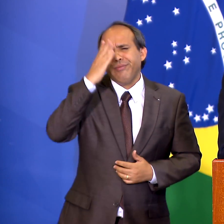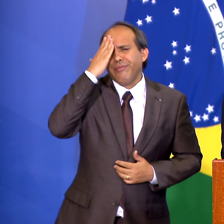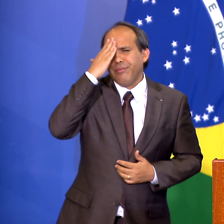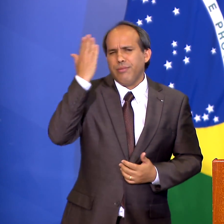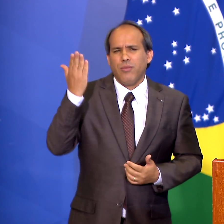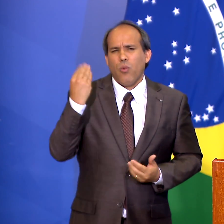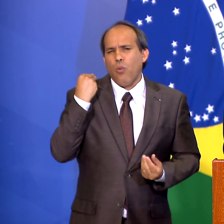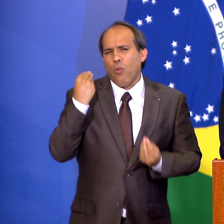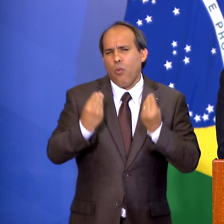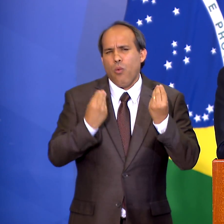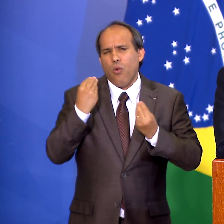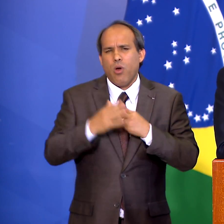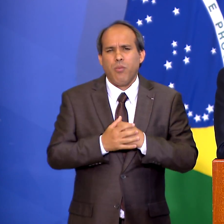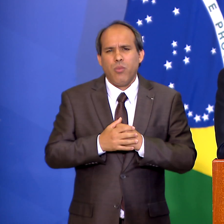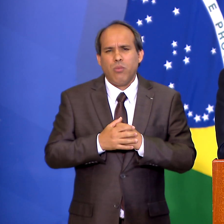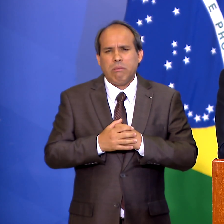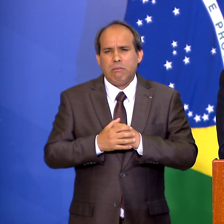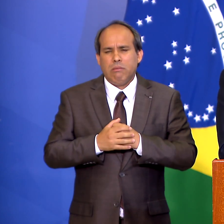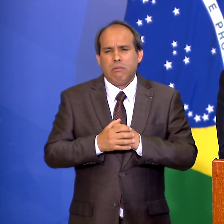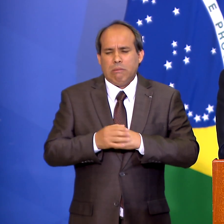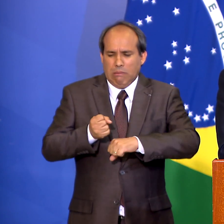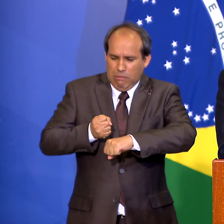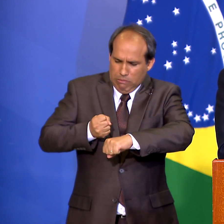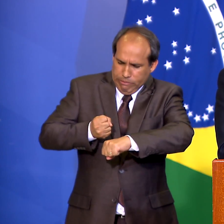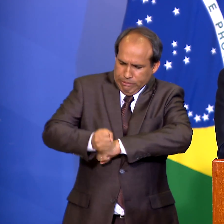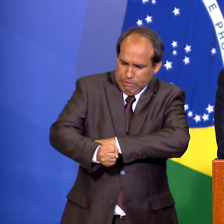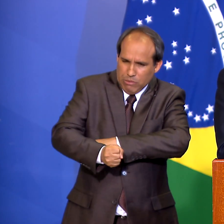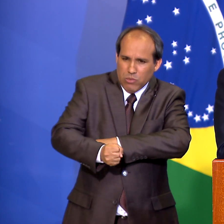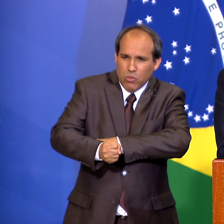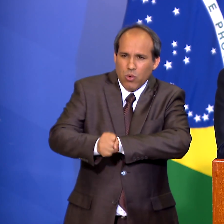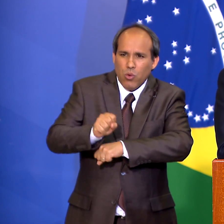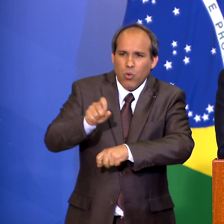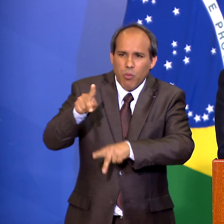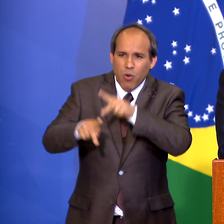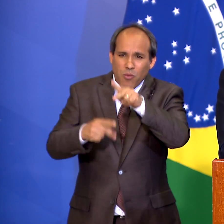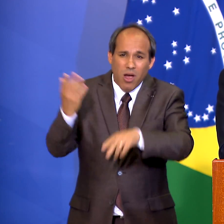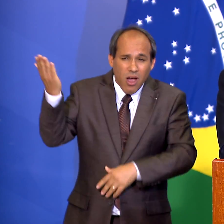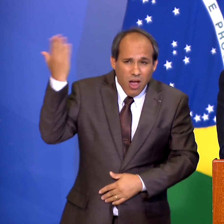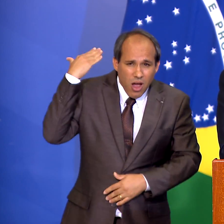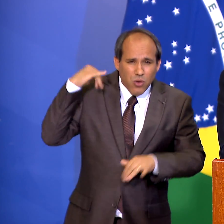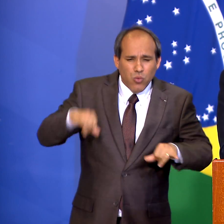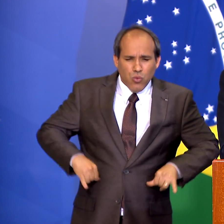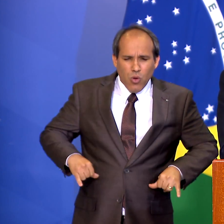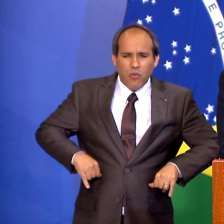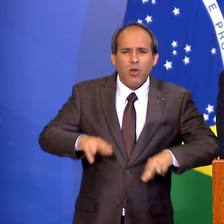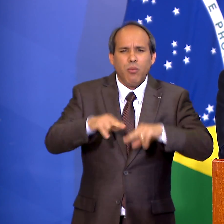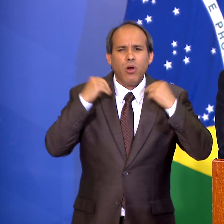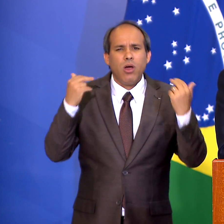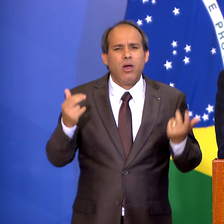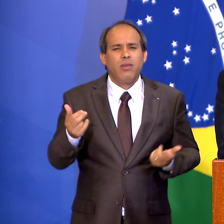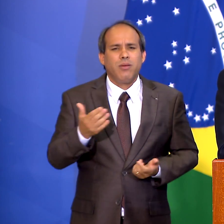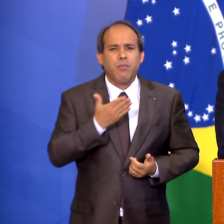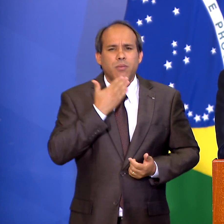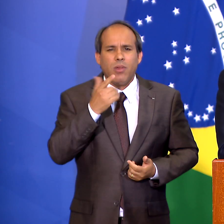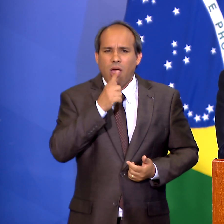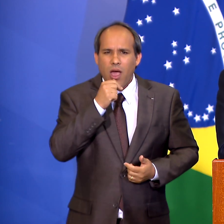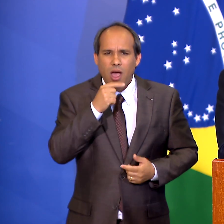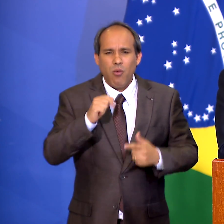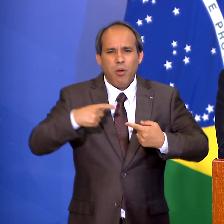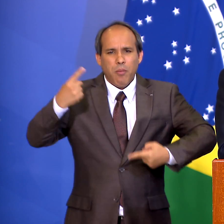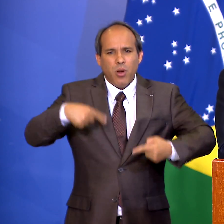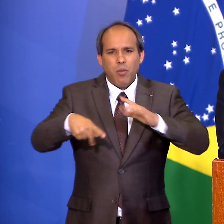é a escravidão que aquele povo vivia, da água, da política do